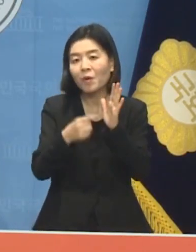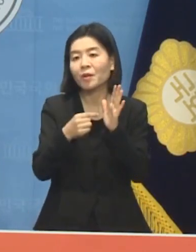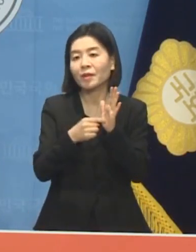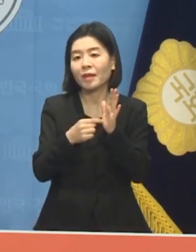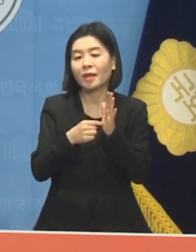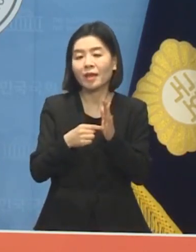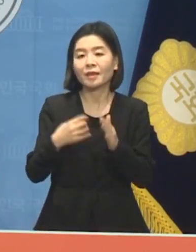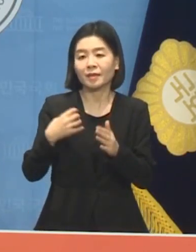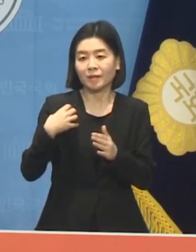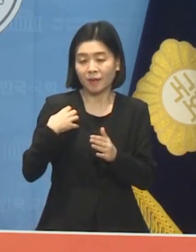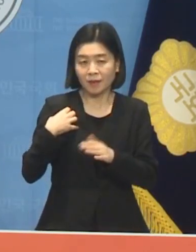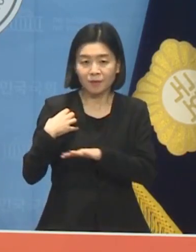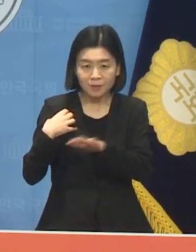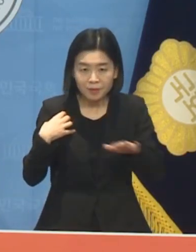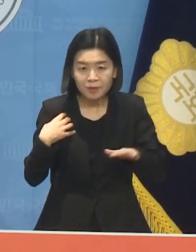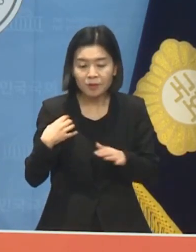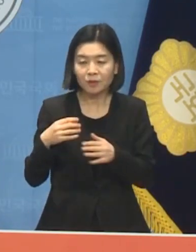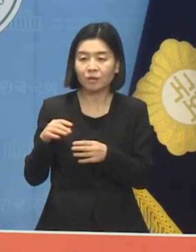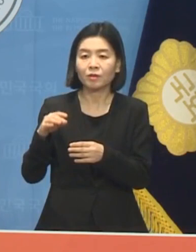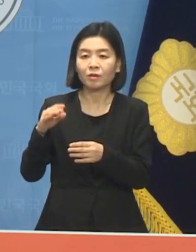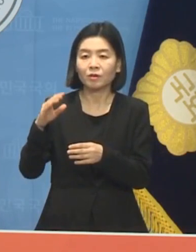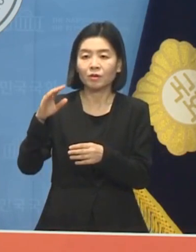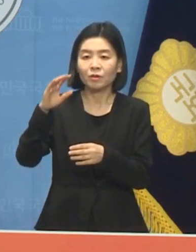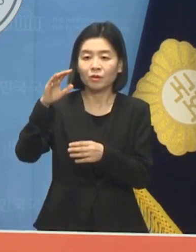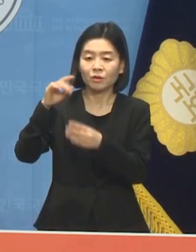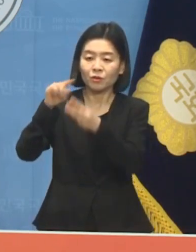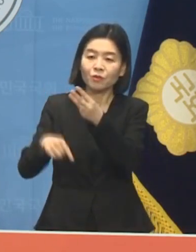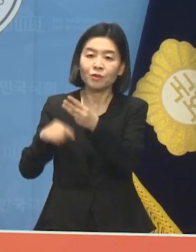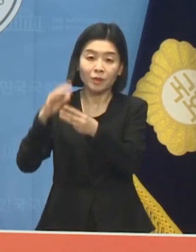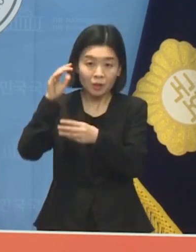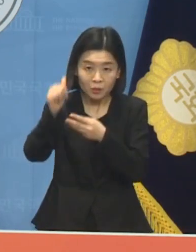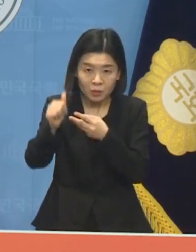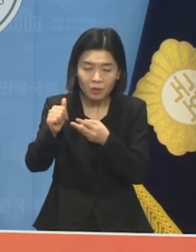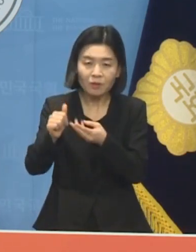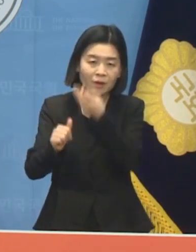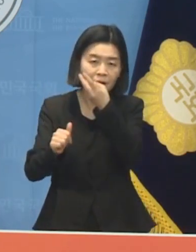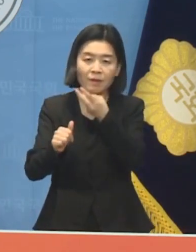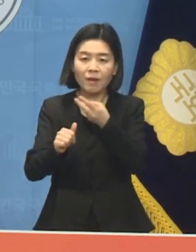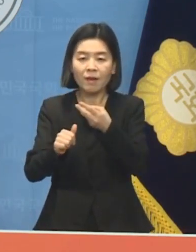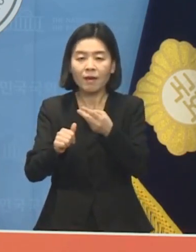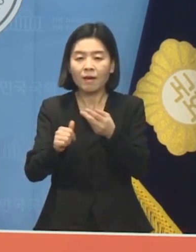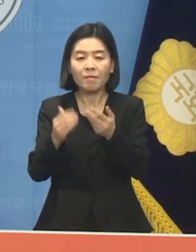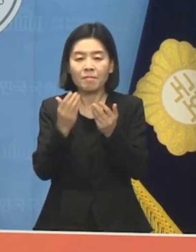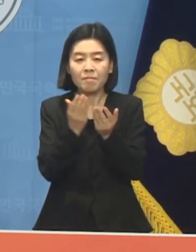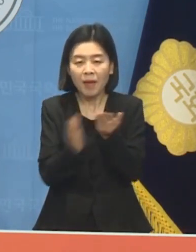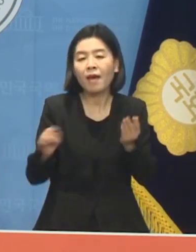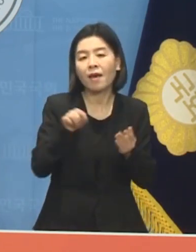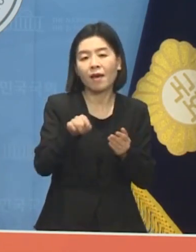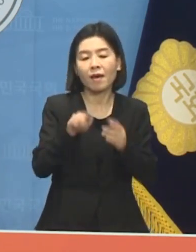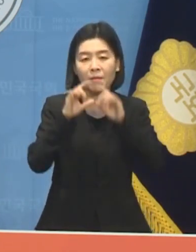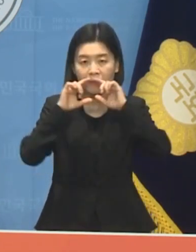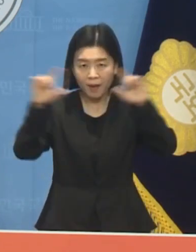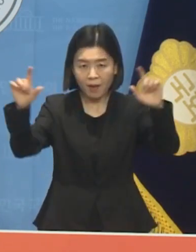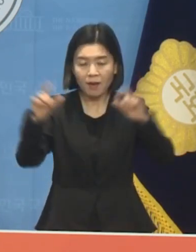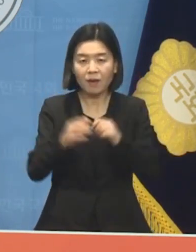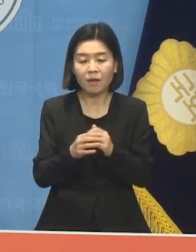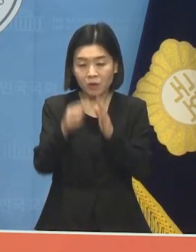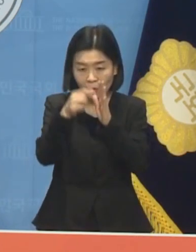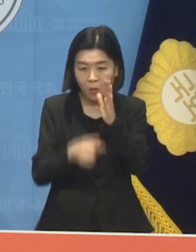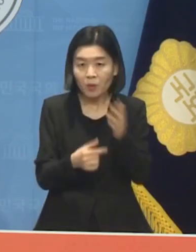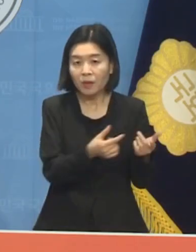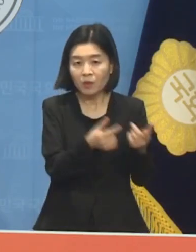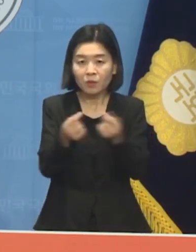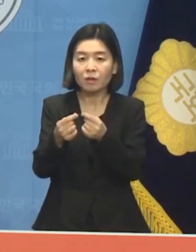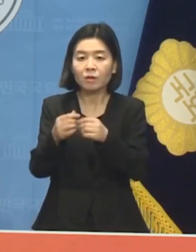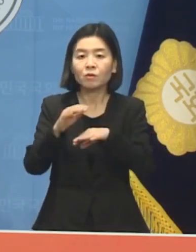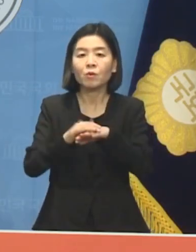우리는 윤석열 대통령 탄핵이 부당함을 천명하며 같은 교단 동력자 손현보